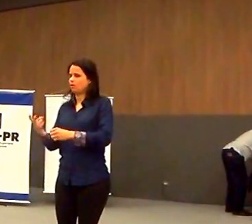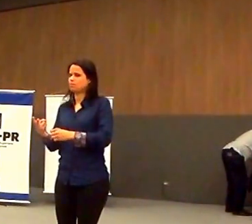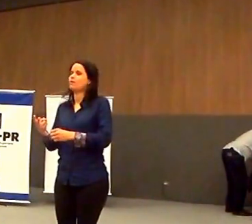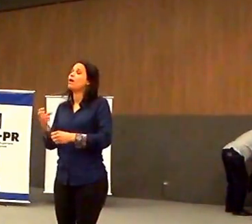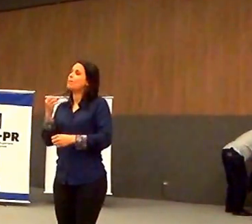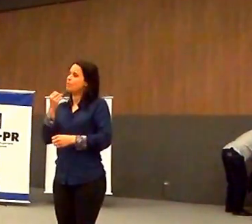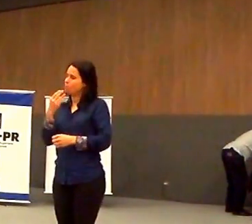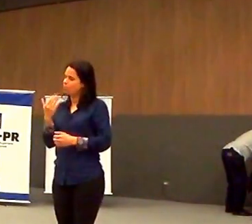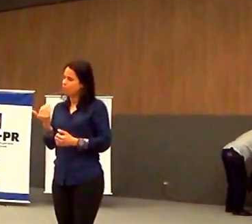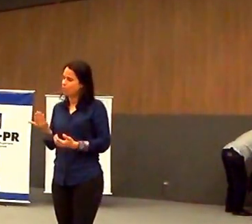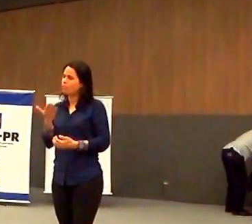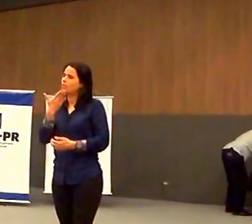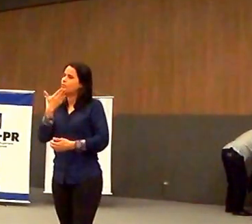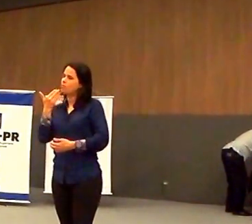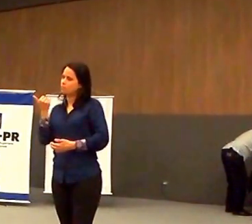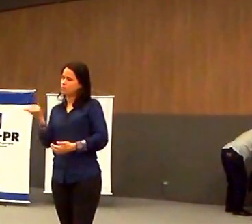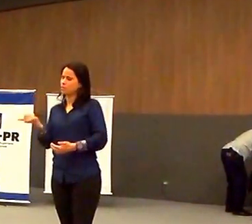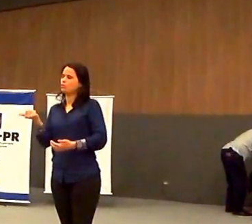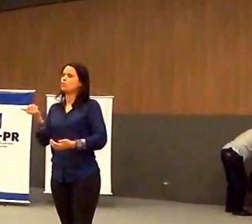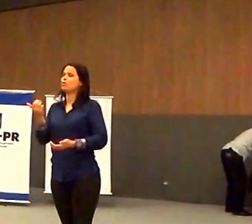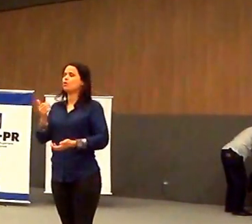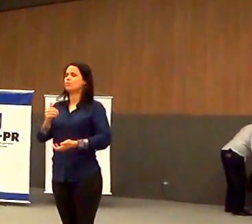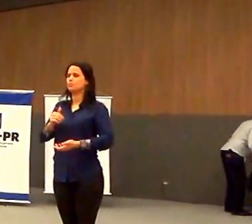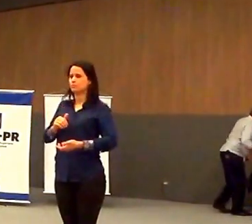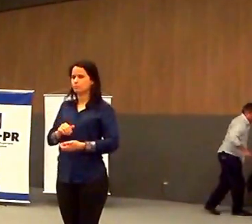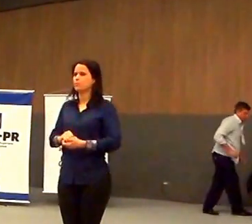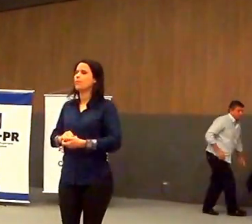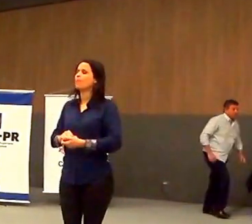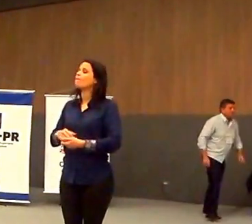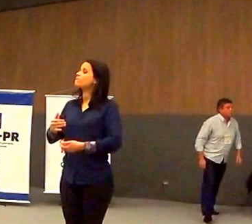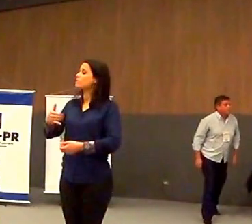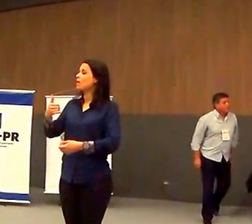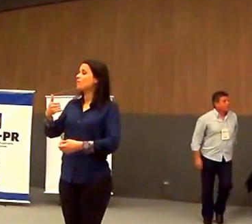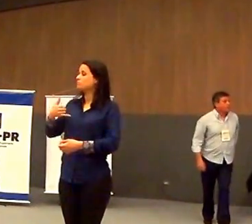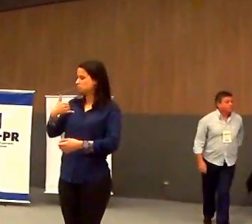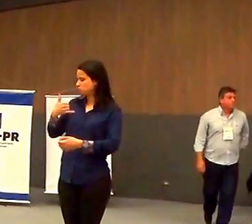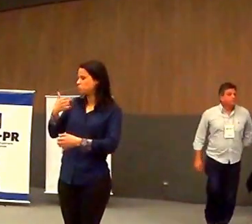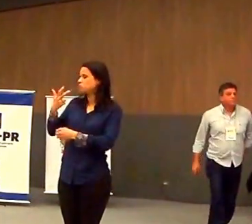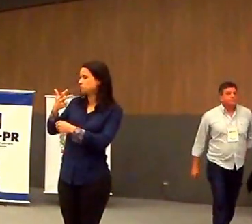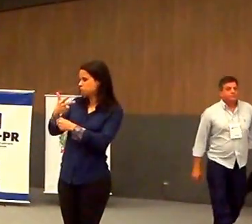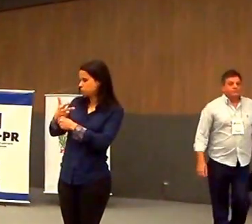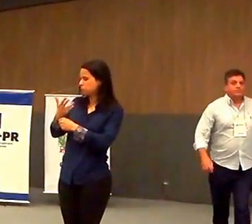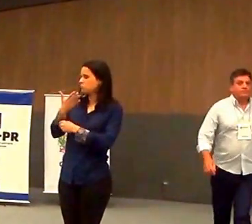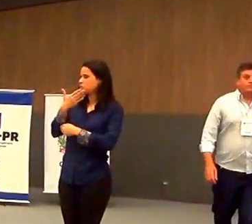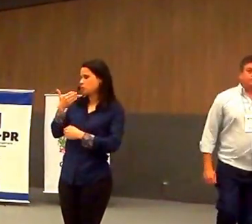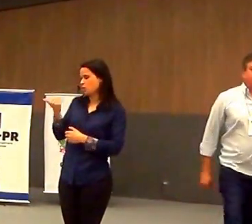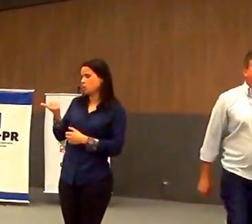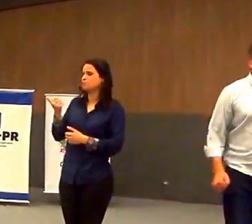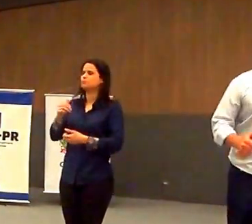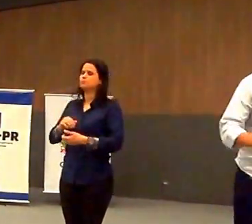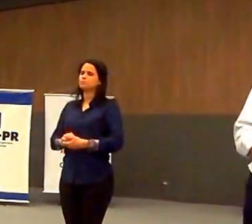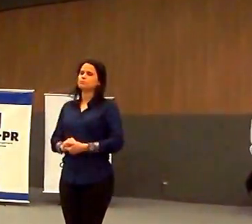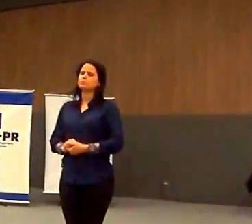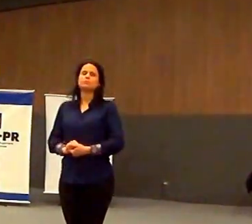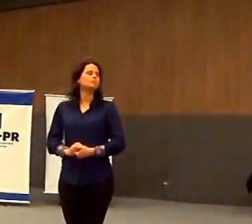bastante interessante em relação aí ao idoso, ao cuidado, à assistência do país.